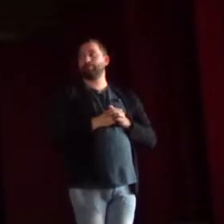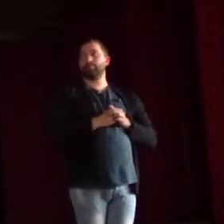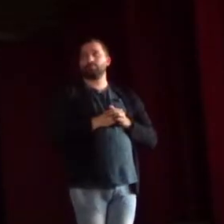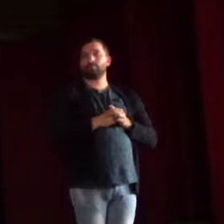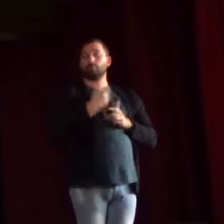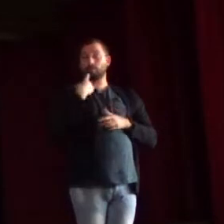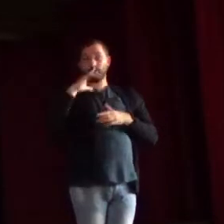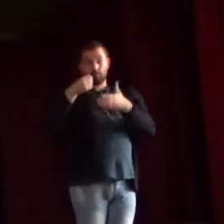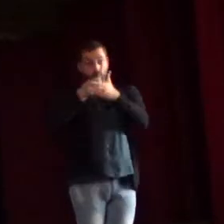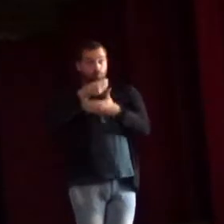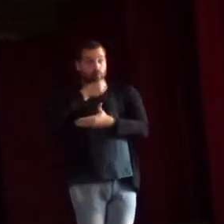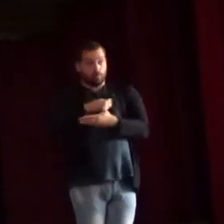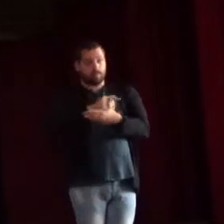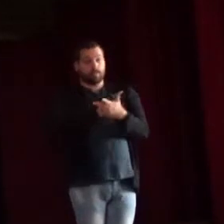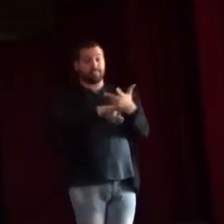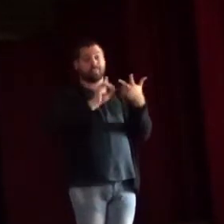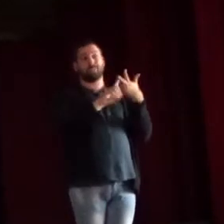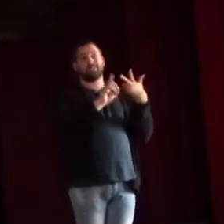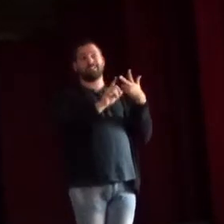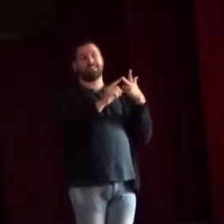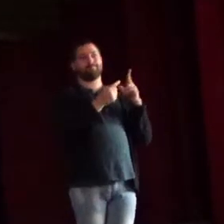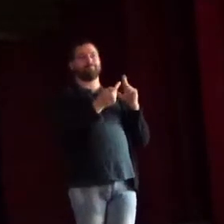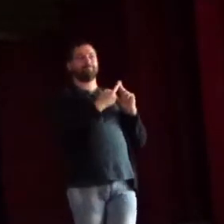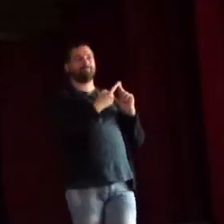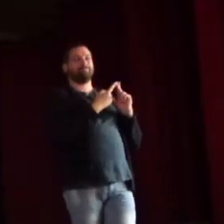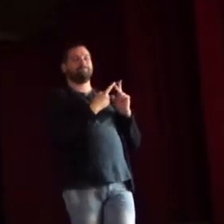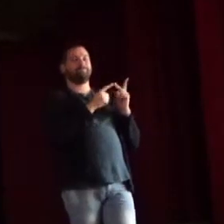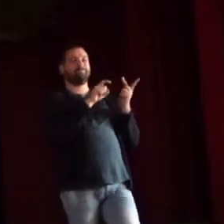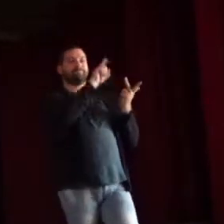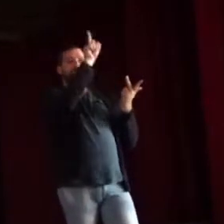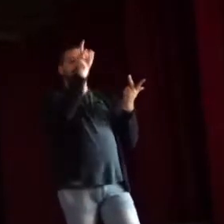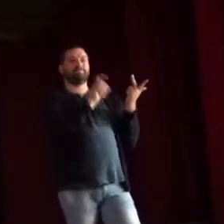Jusqu'ici, Pluton, c'était bon. Et le troisième, et